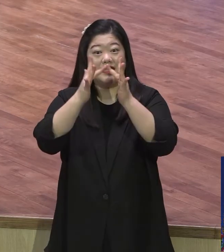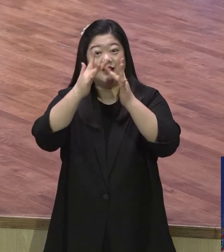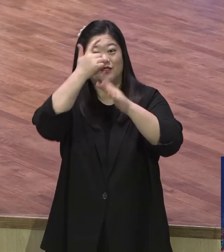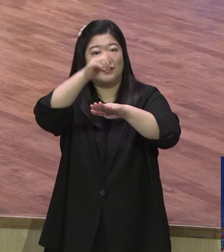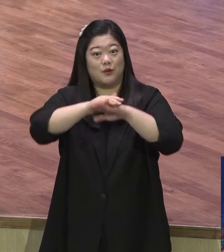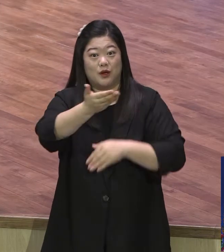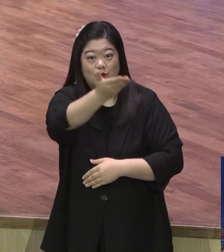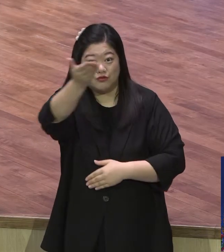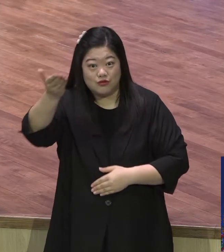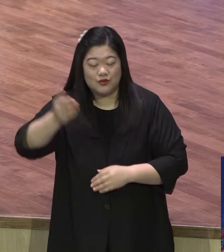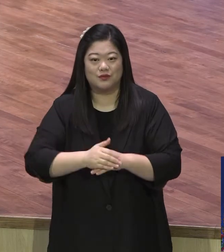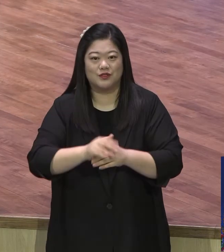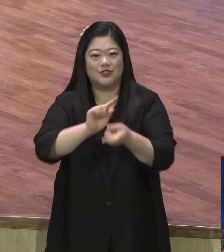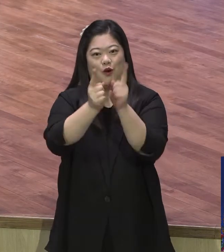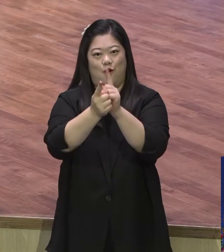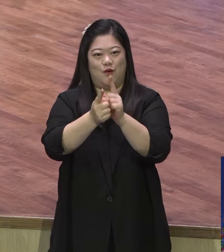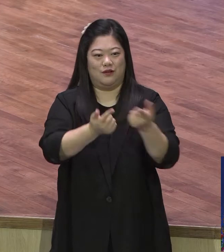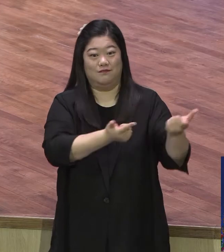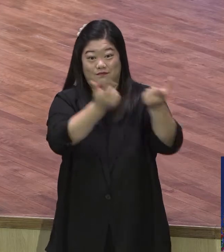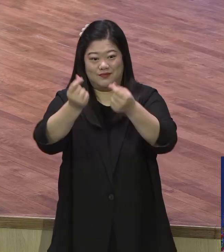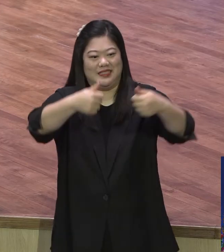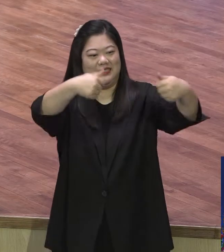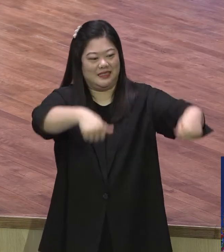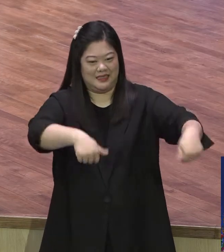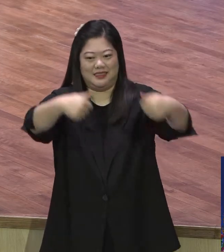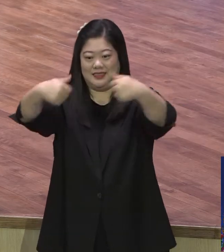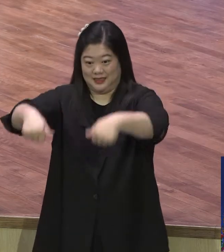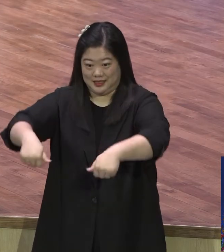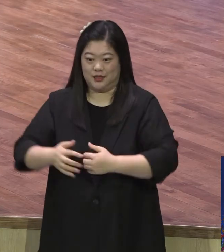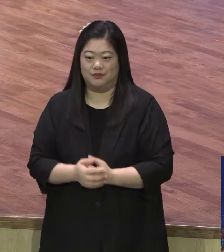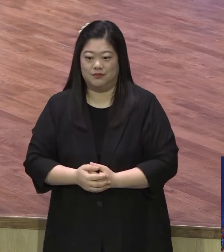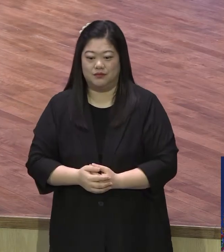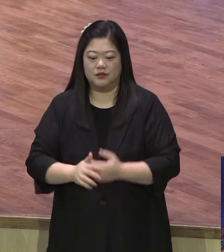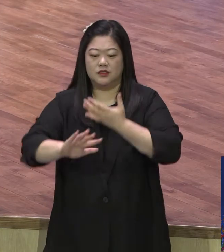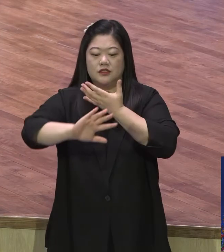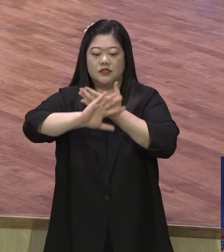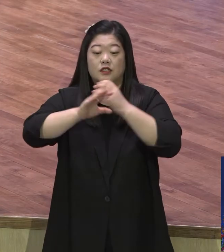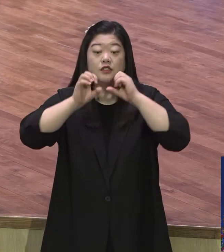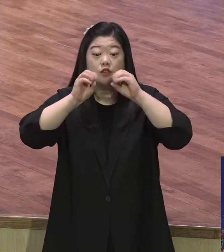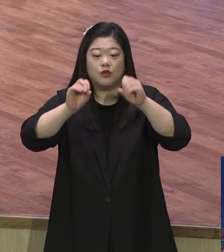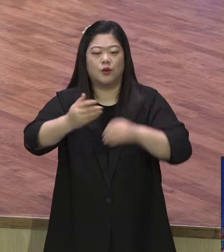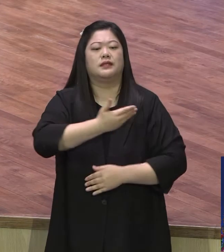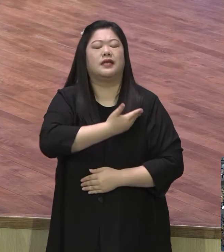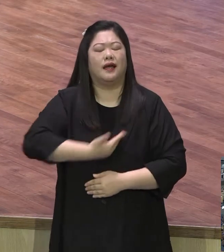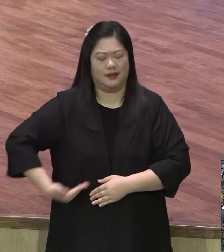성도들 해외 성도들 같이 서로 다 인사합시다. 성교 제자가 됩시다.